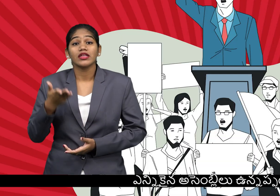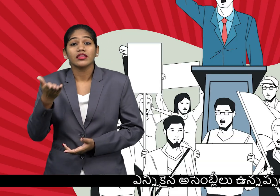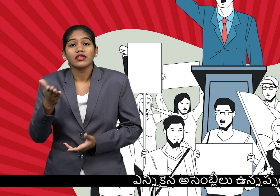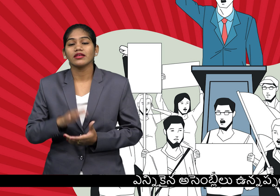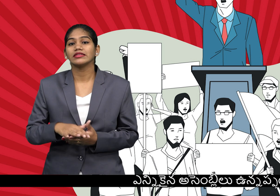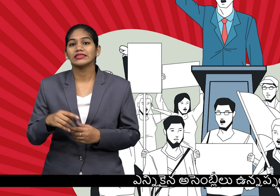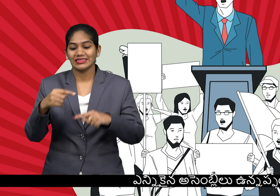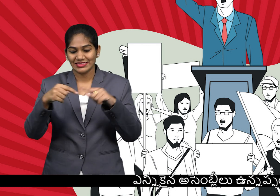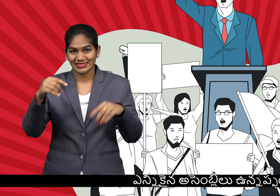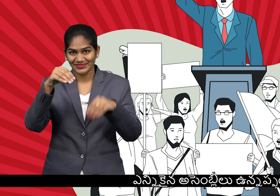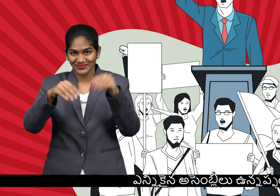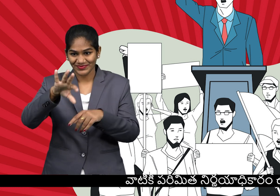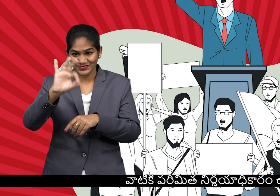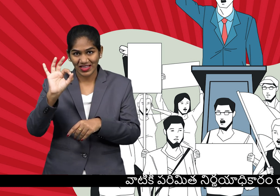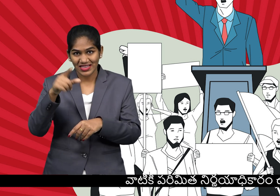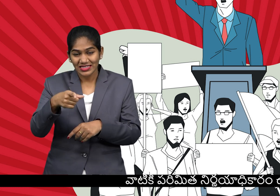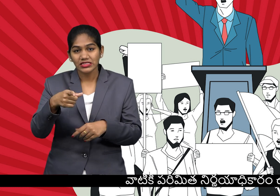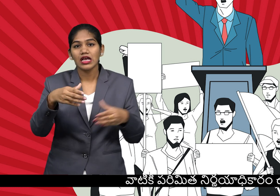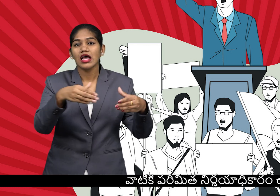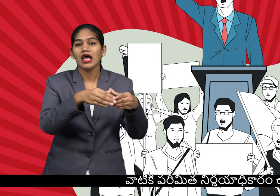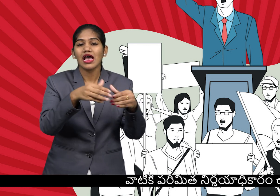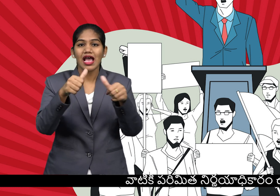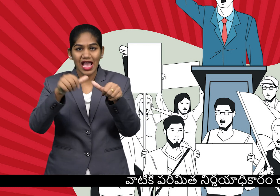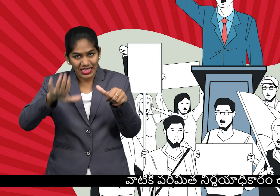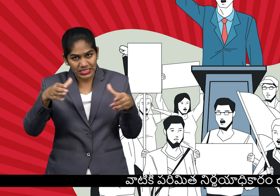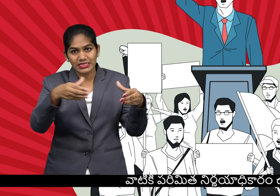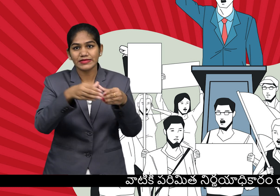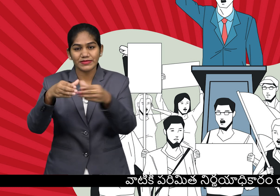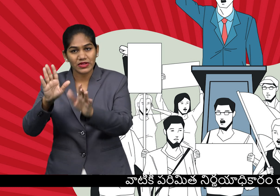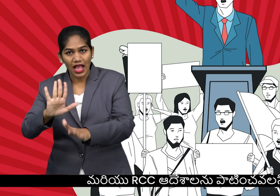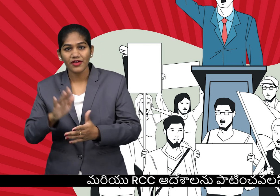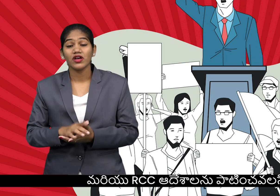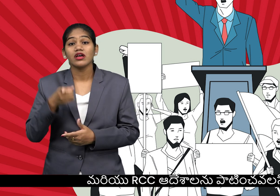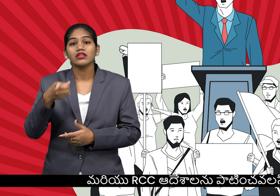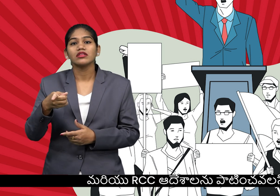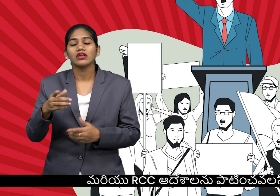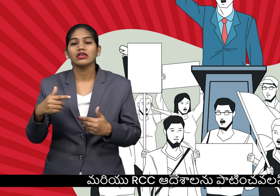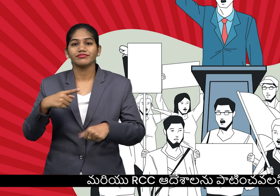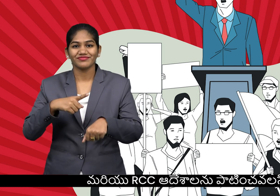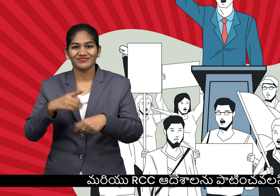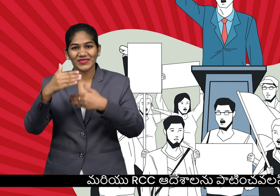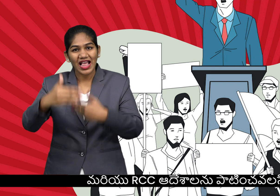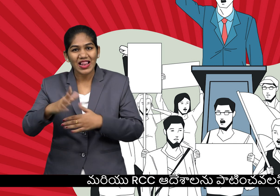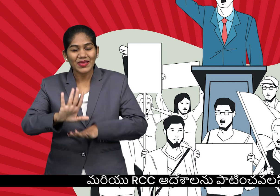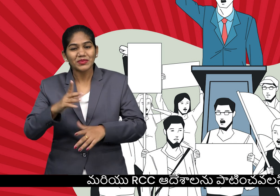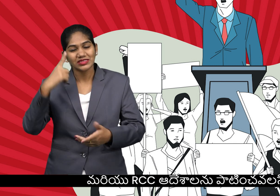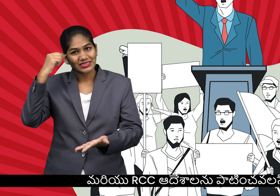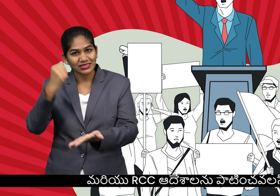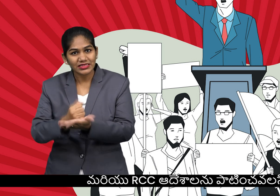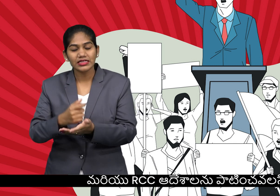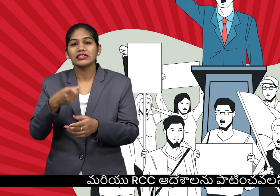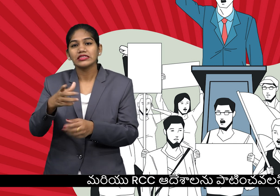ఎన్నికైన అసెంబ్లీలు ఉన్నప్పటికీ వాటికి పరిమిత నిర్ణయాధికారం ఉంది మరియు ఆర్సీసీ